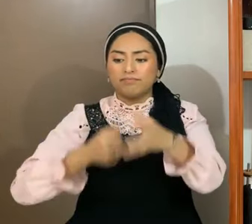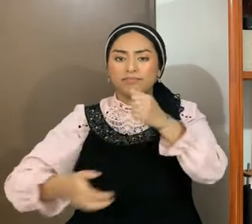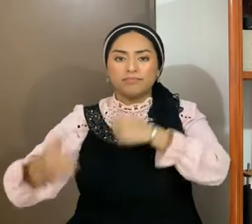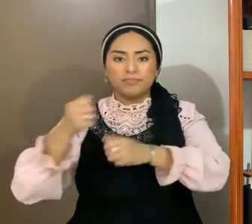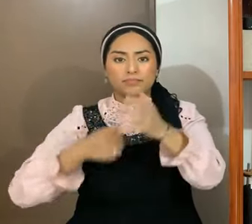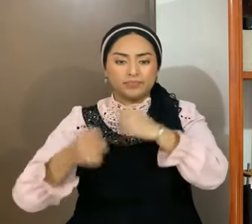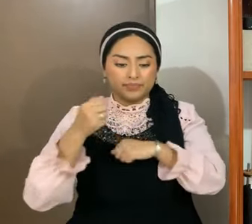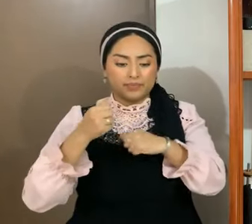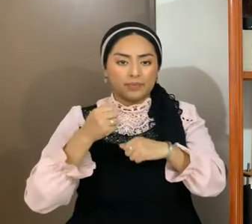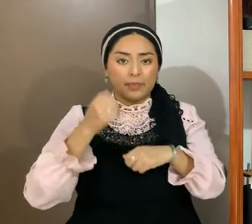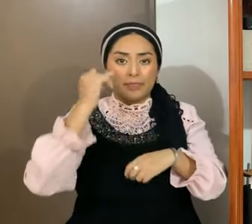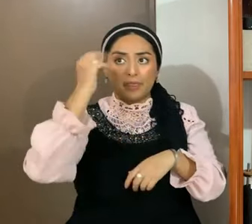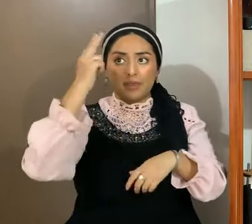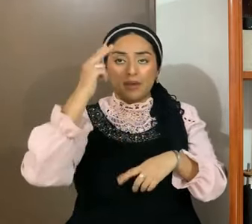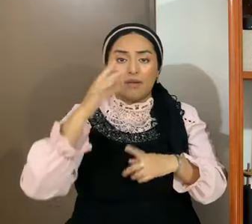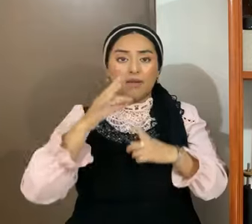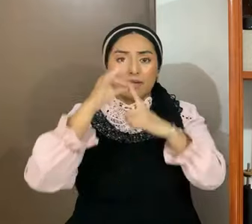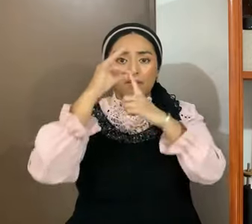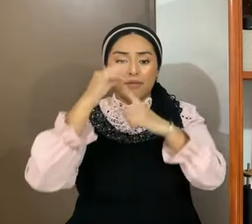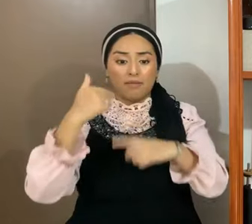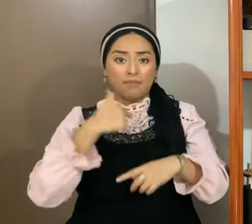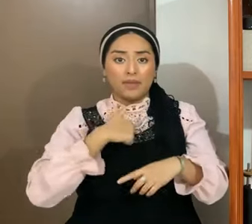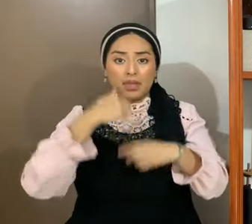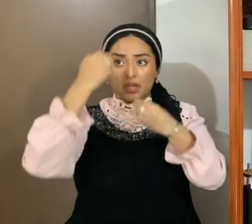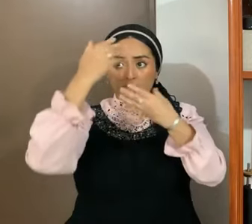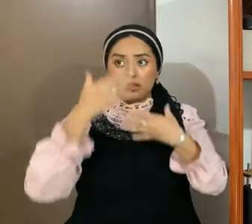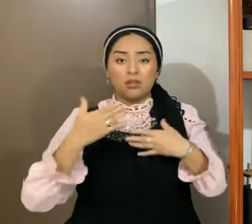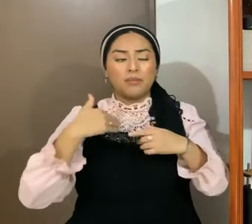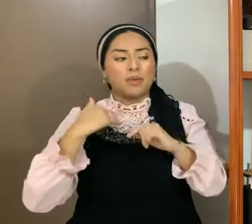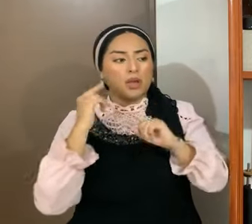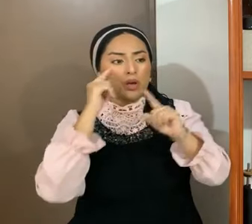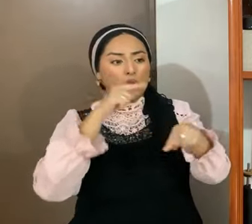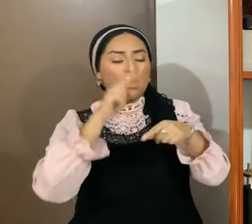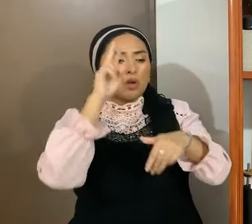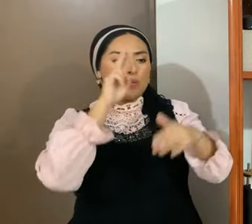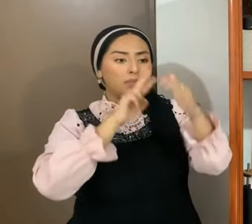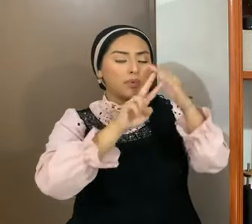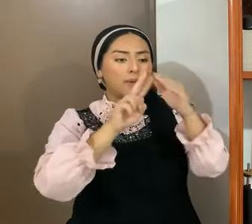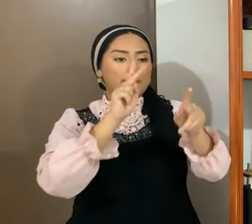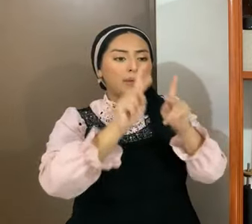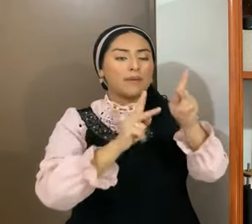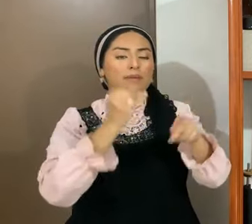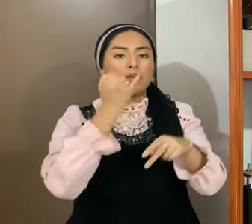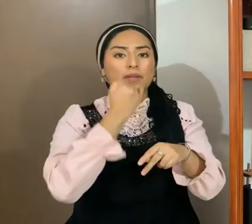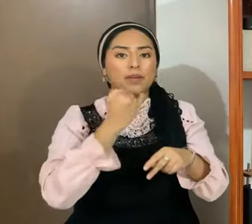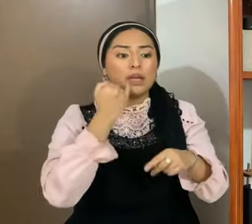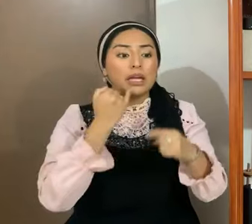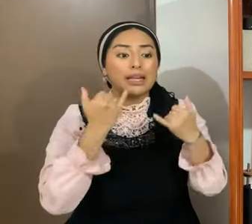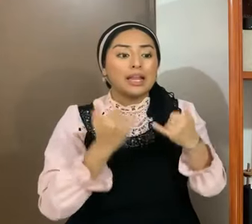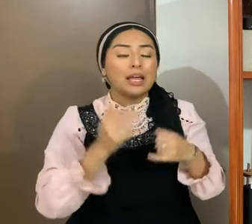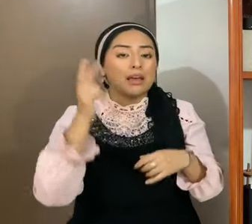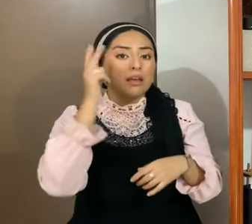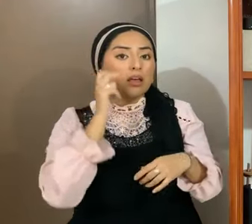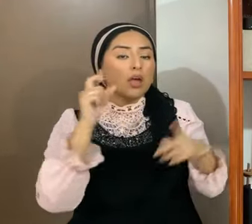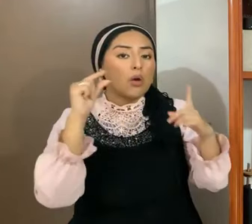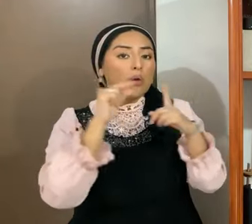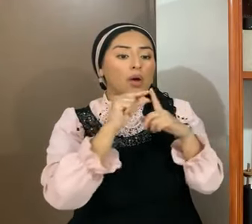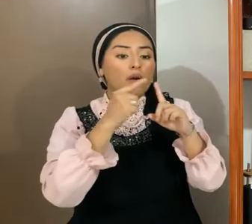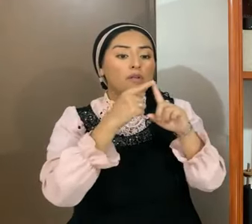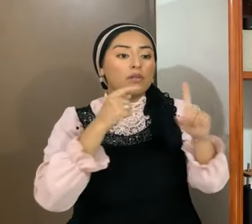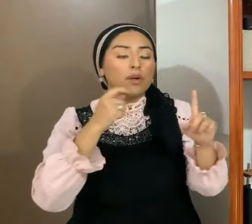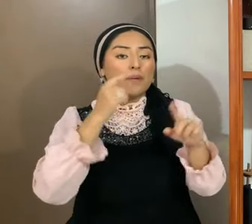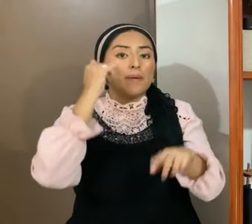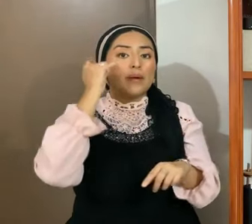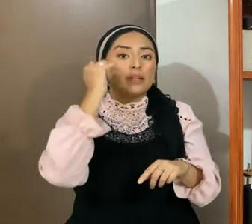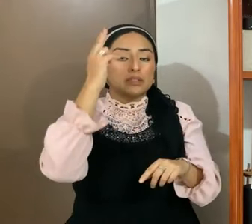silvestres. Y Yahweh me tomó detrás del ganado y me dijo: ve y profetiza a mi pueblo Israel. Ahora pues oye palabra de Yahweh, tú dices: no profetices